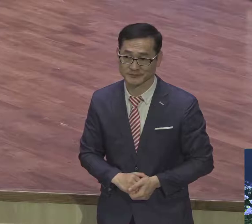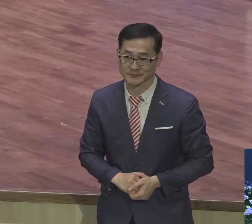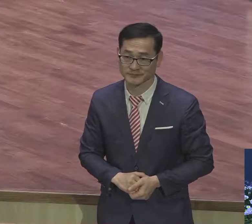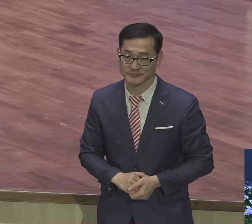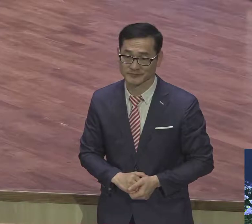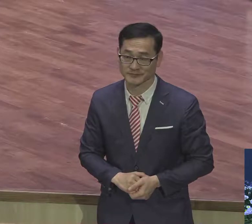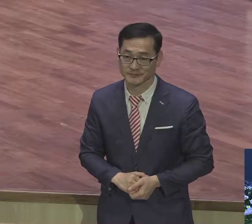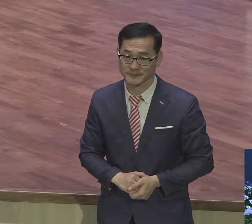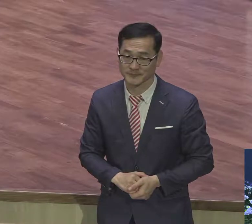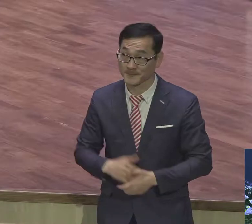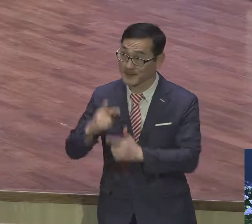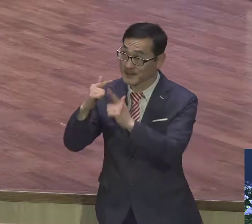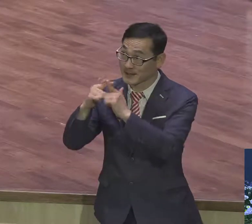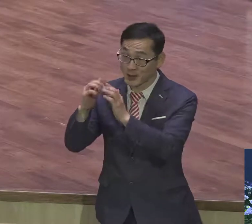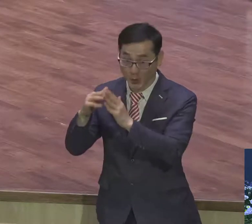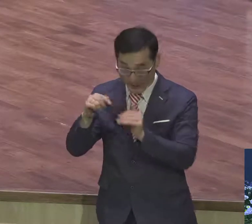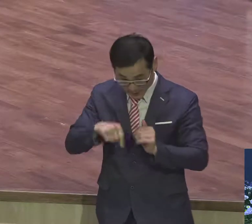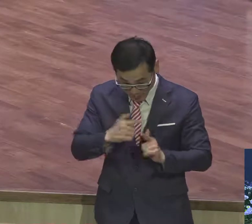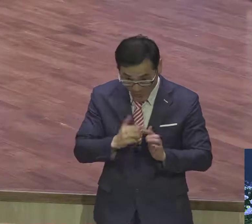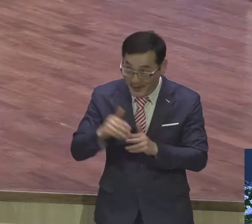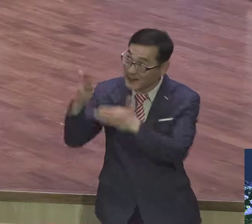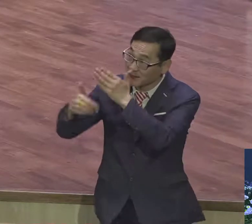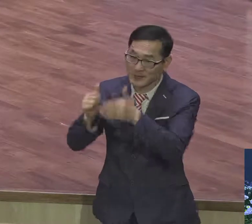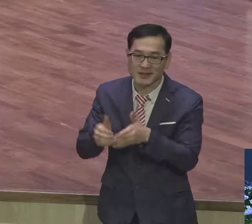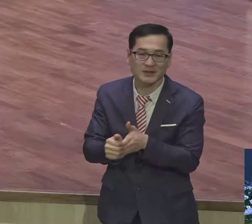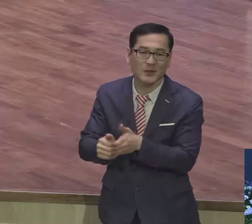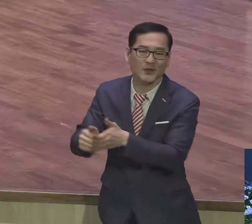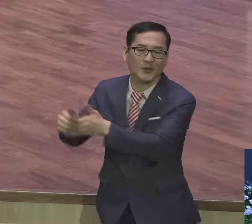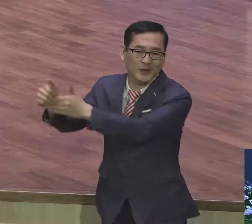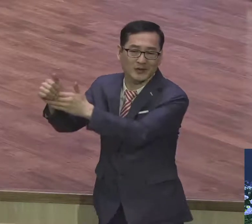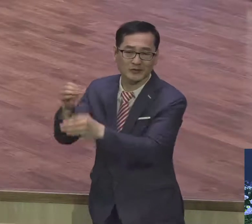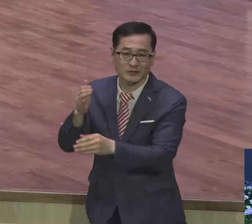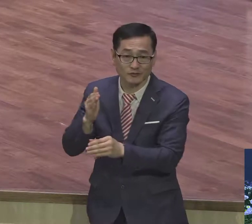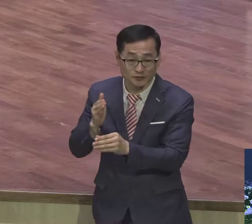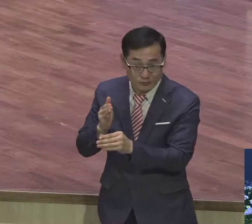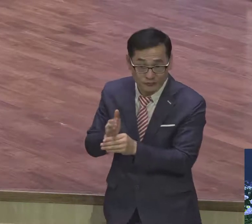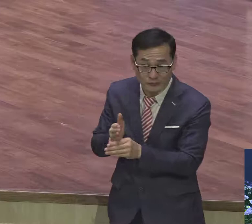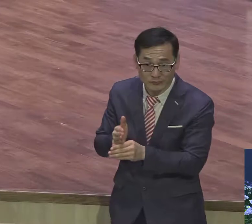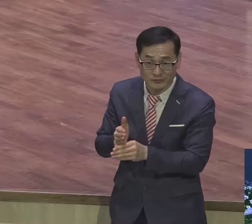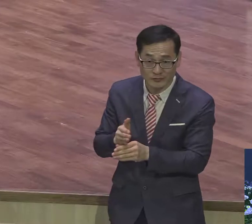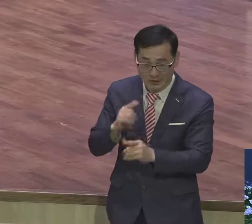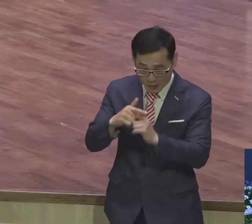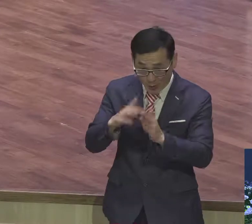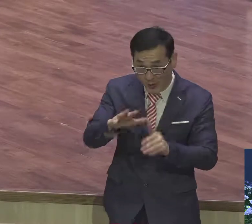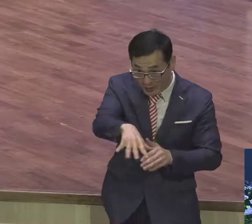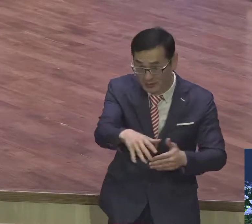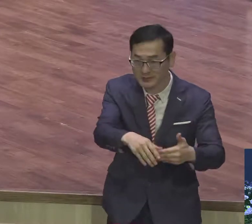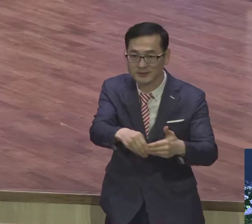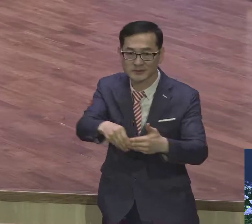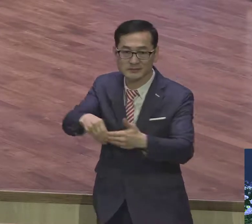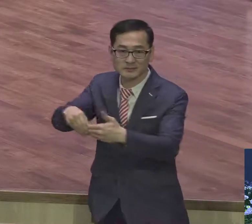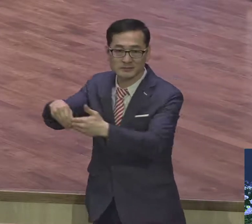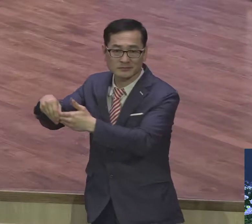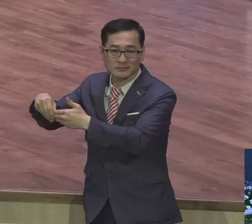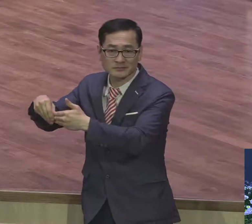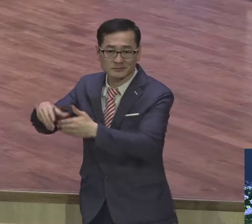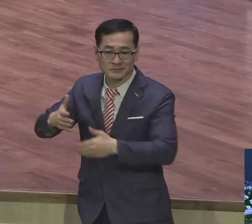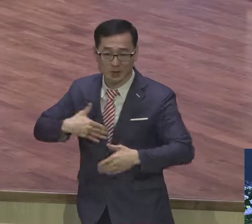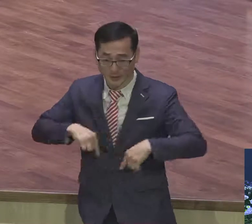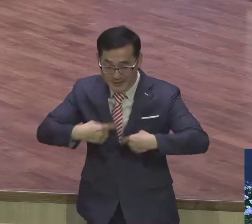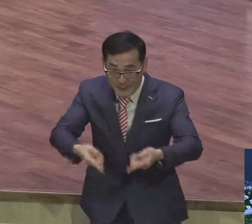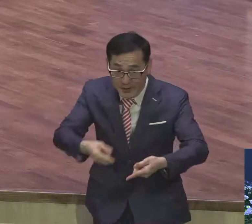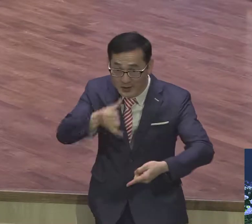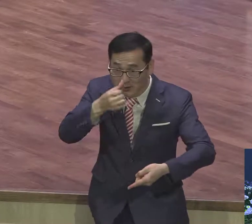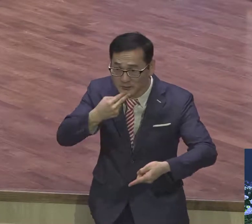이끌어 가고 있어요 여러분 참여하든 말든 여러분이 관심이 있든 상관없습니다 하나님은 절대 계획소 진행하고 있다고